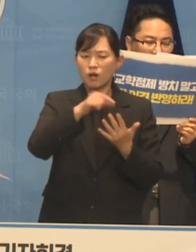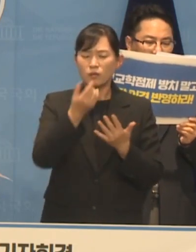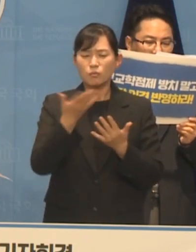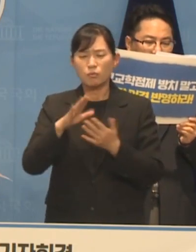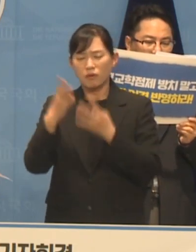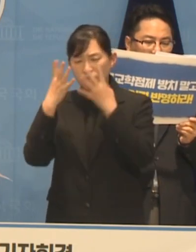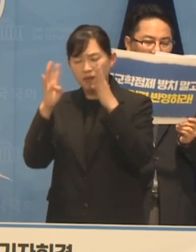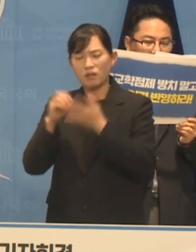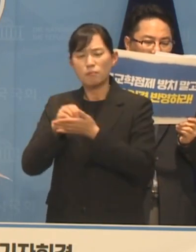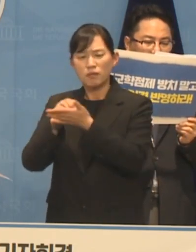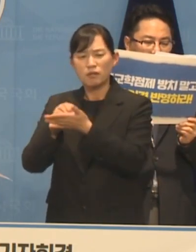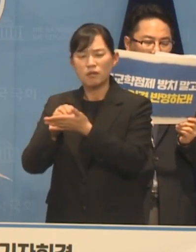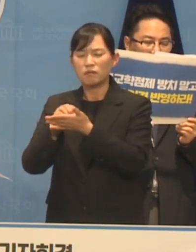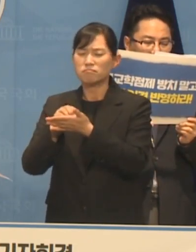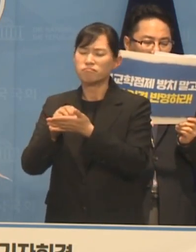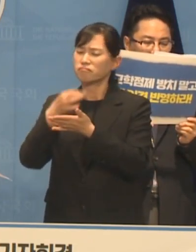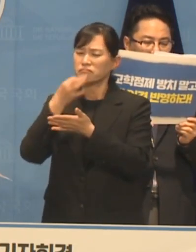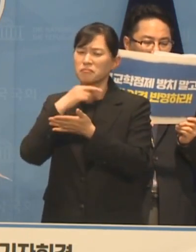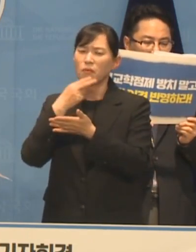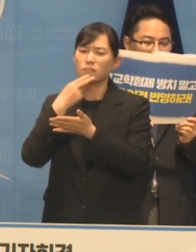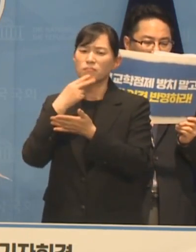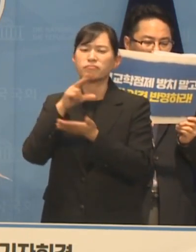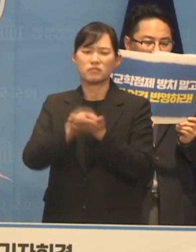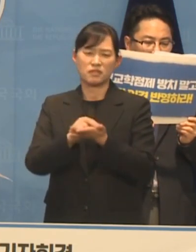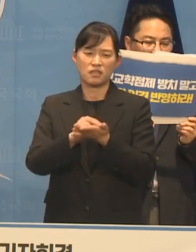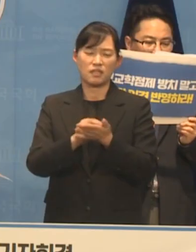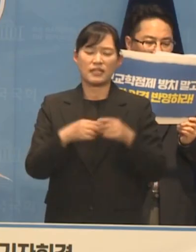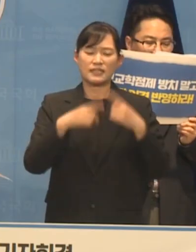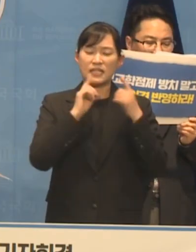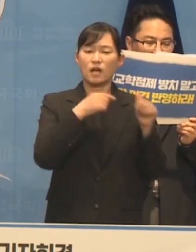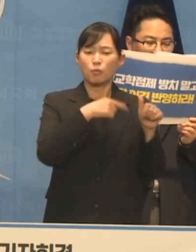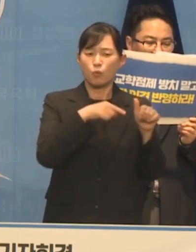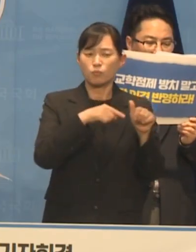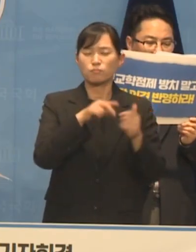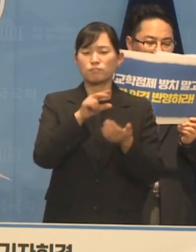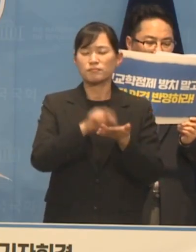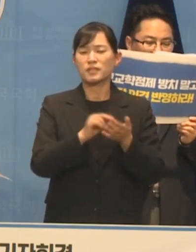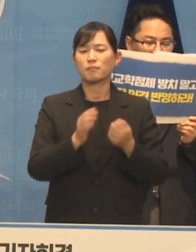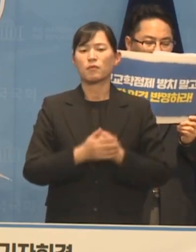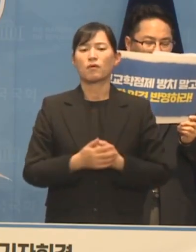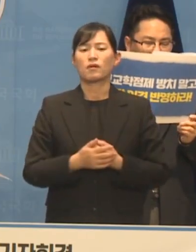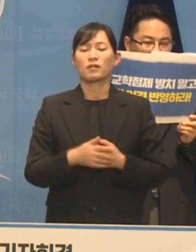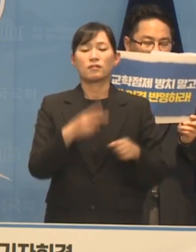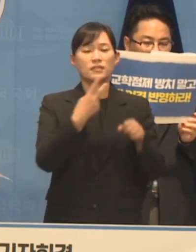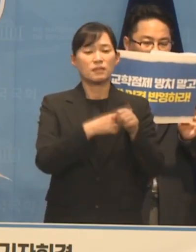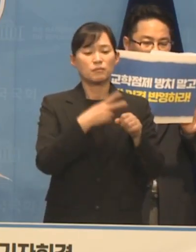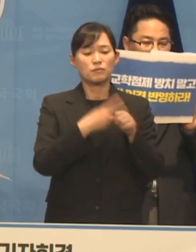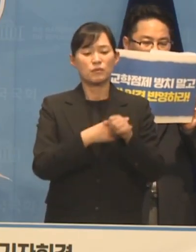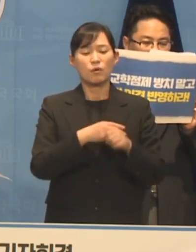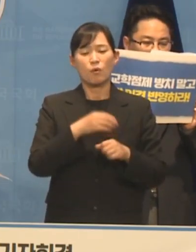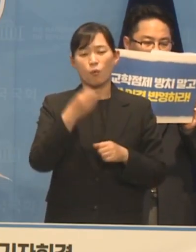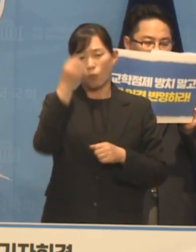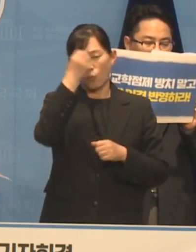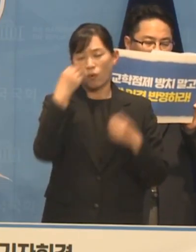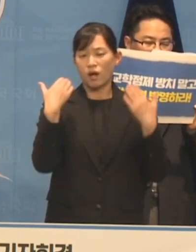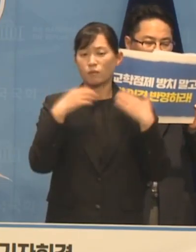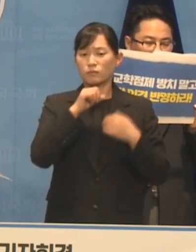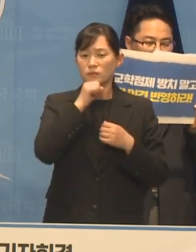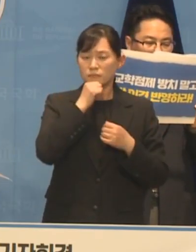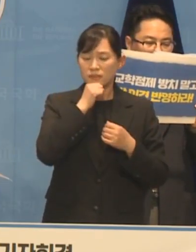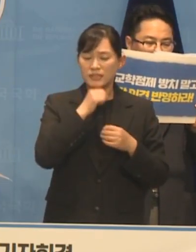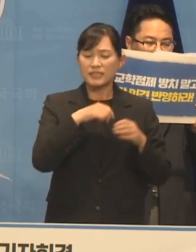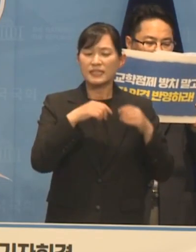구조가 될 것임을 말해주고 있습니다. 사교육 관련 설문 결과 교원의 71.2%는 고교학점제 관련해 사교육